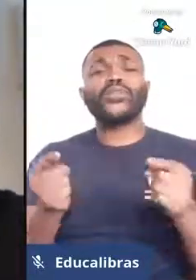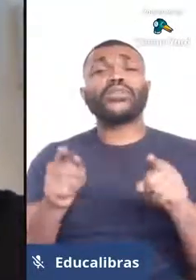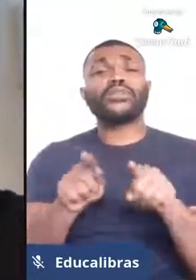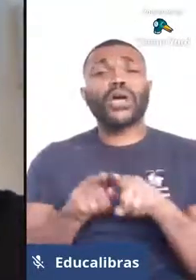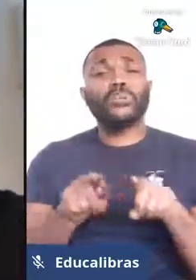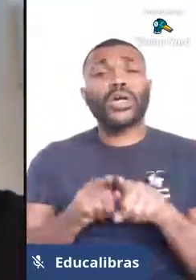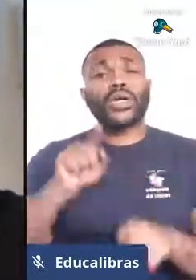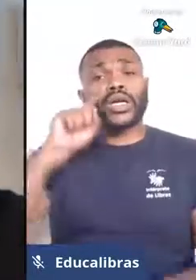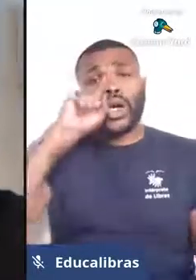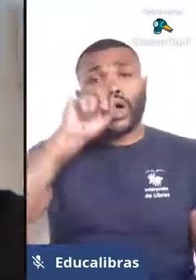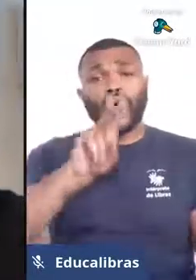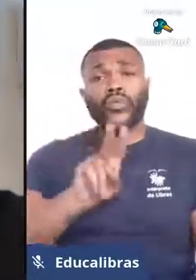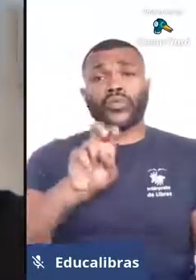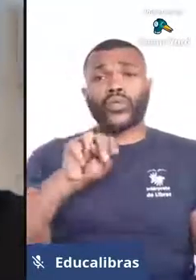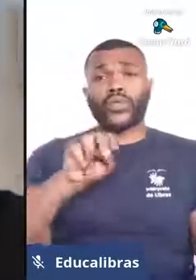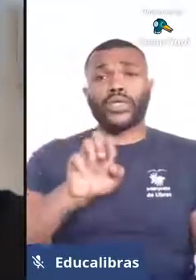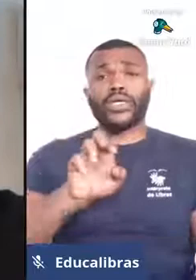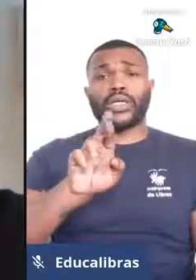frágil, muito